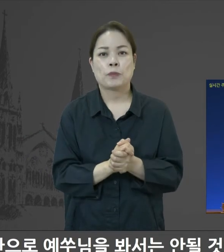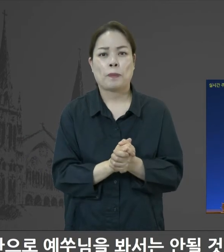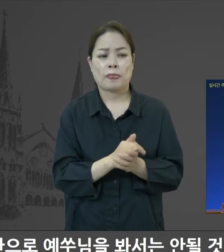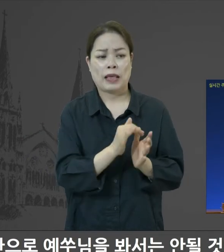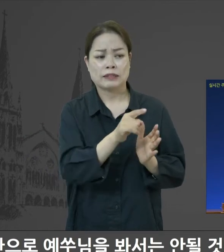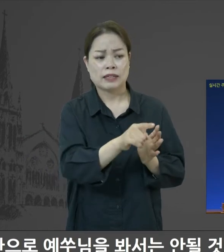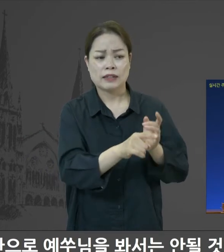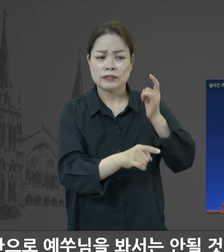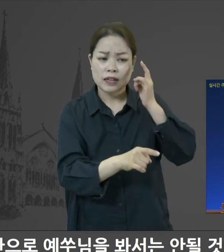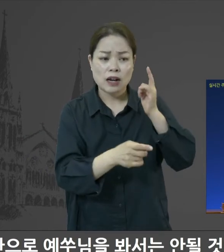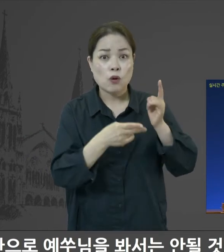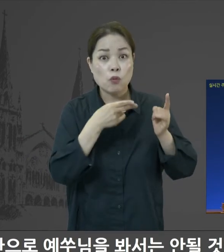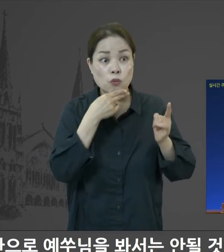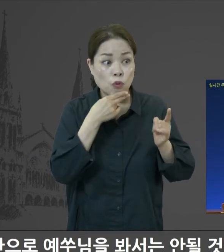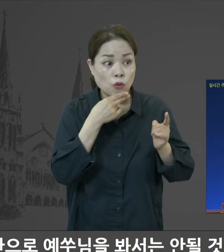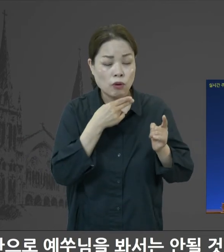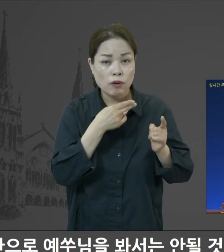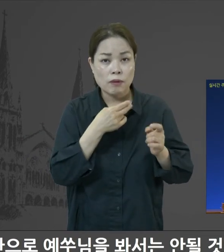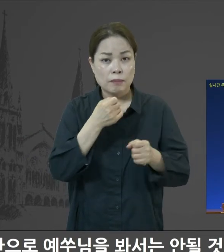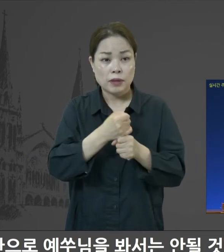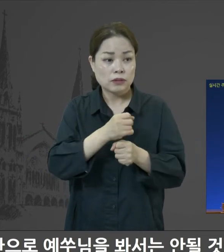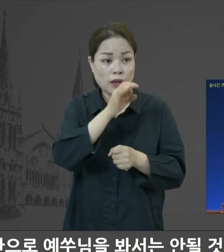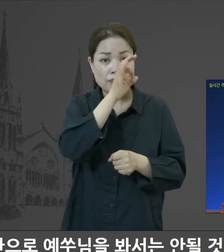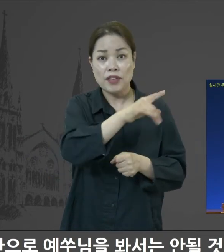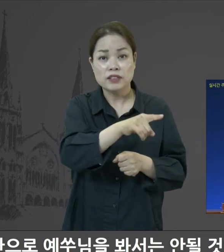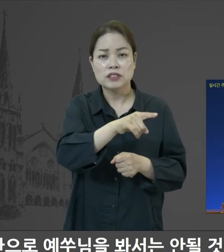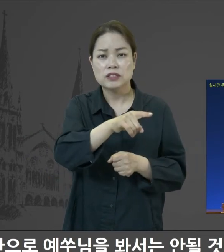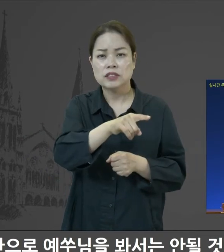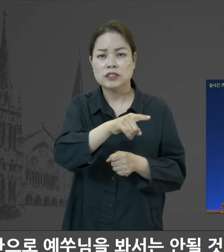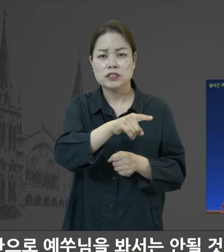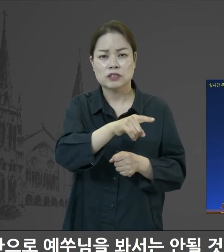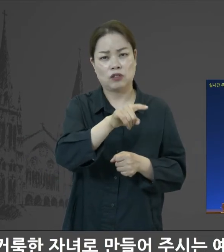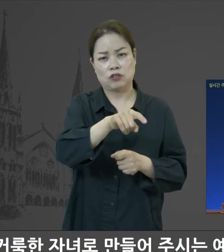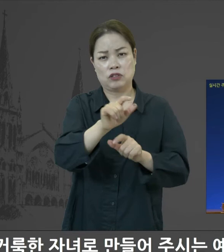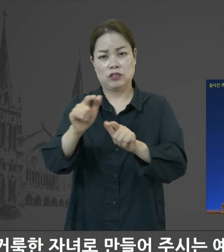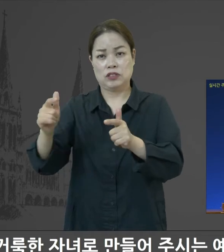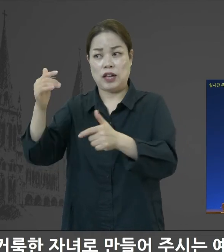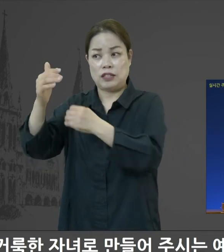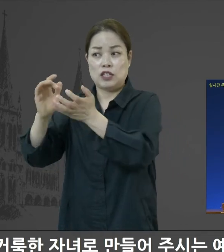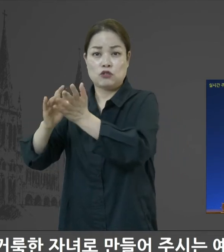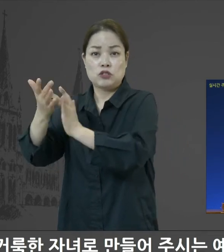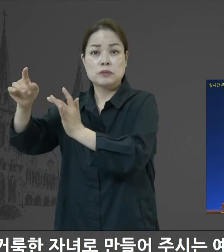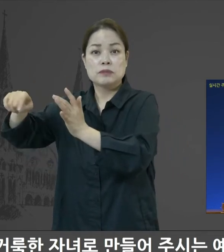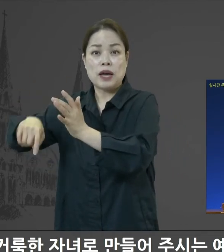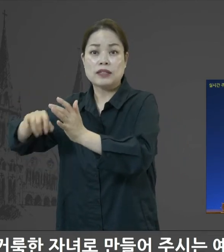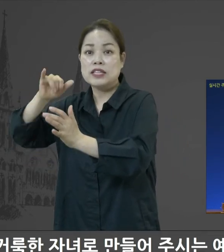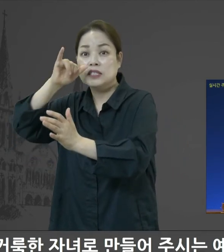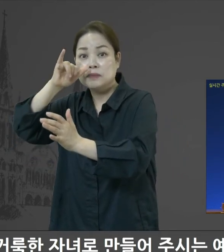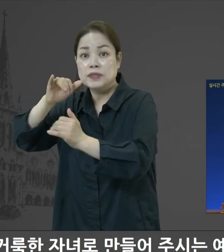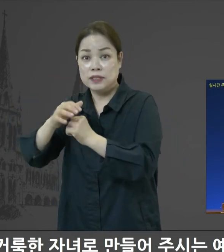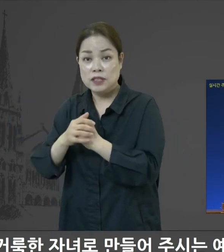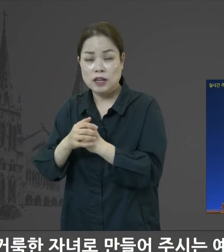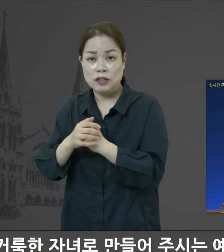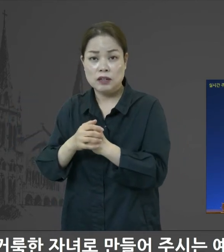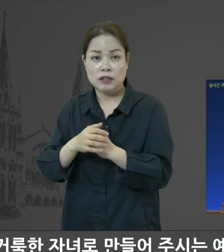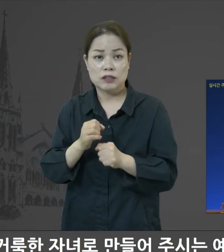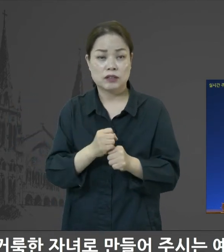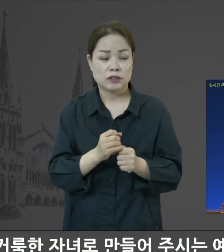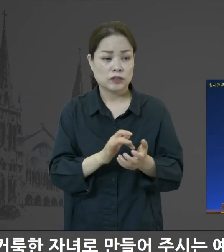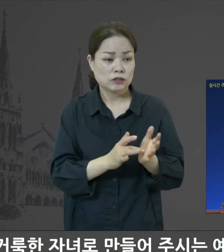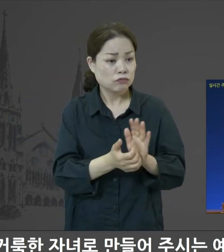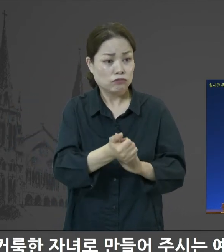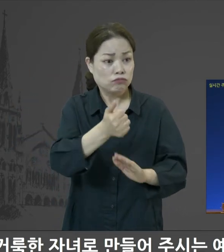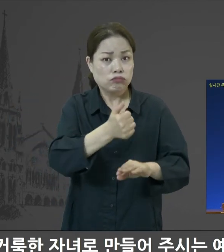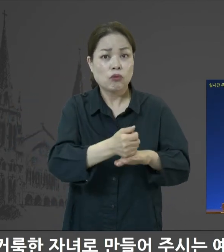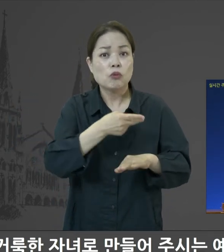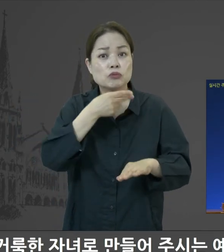세상이 생각할 수 없고 만들어낼 수 없는 것들입니다. 그리스도 안에 있는 자들은 부유하지 않아도 됩니다. 성공하지